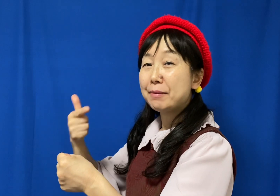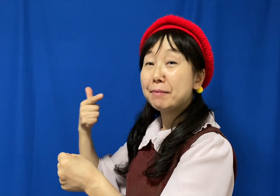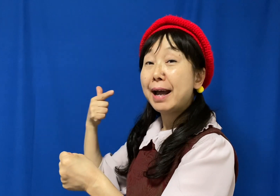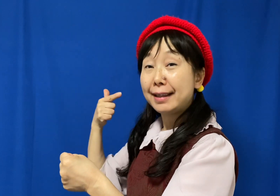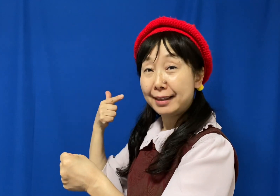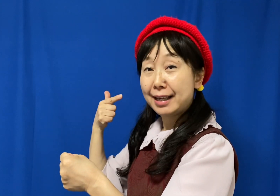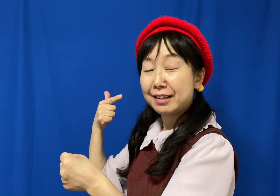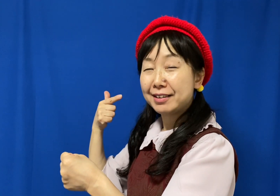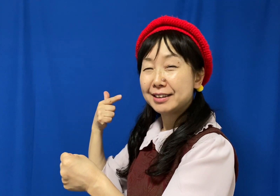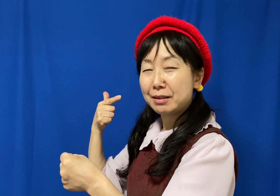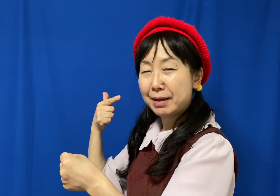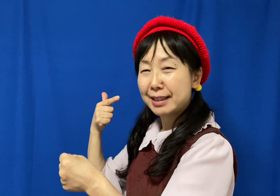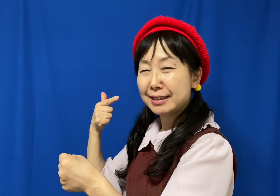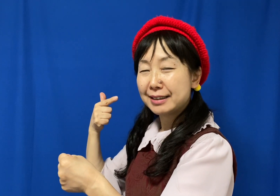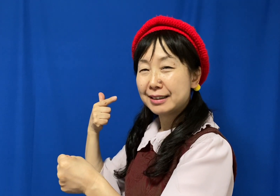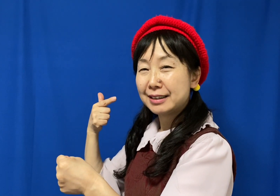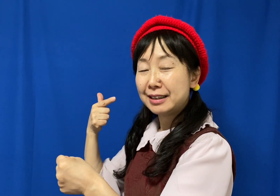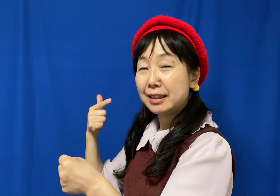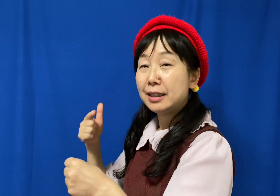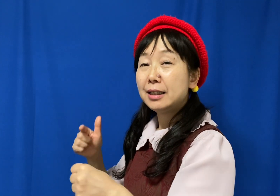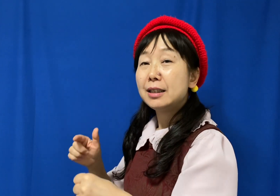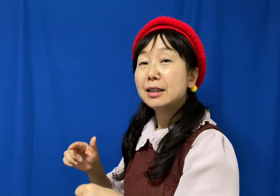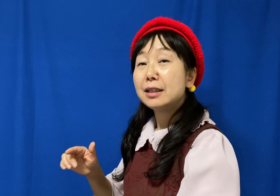6年前って表してます。